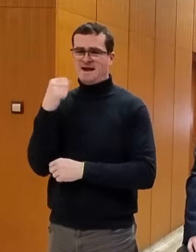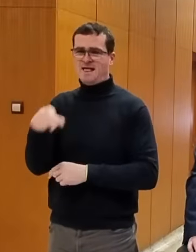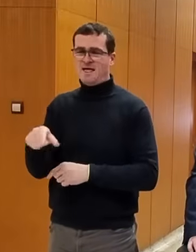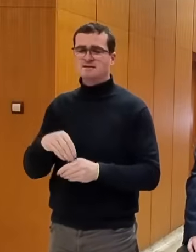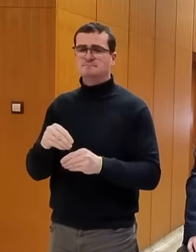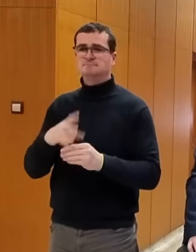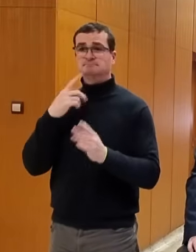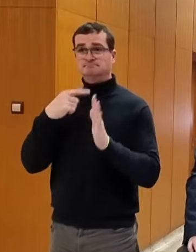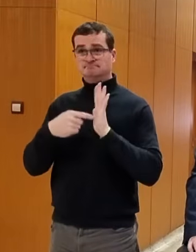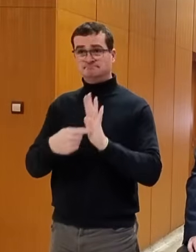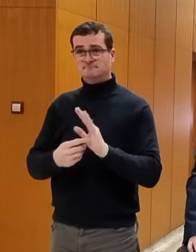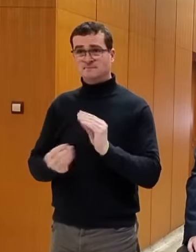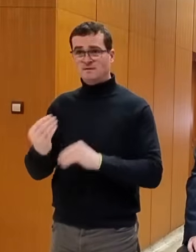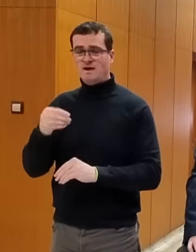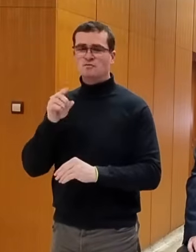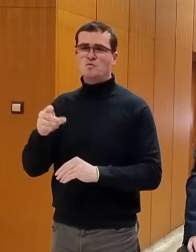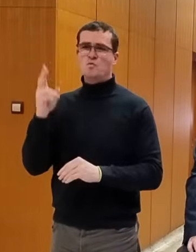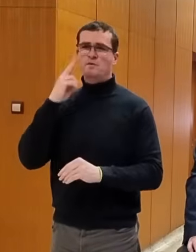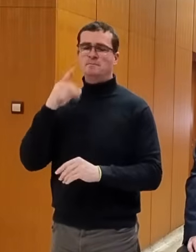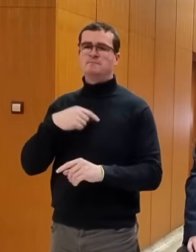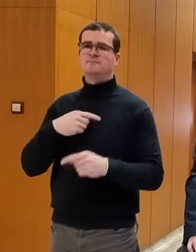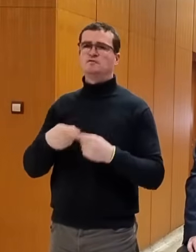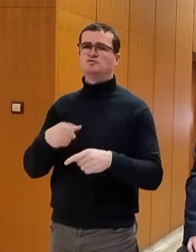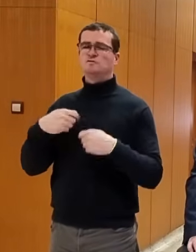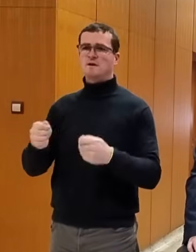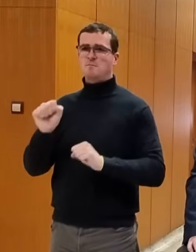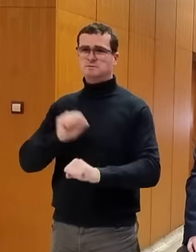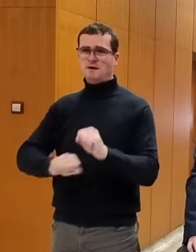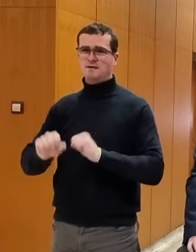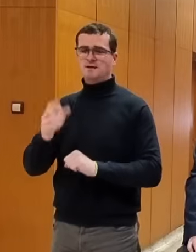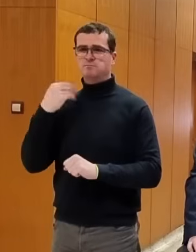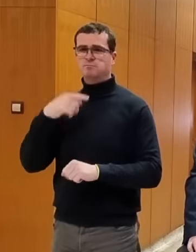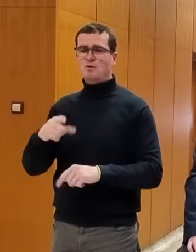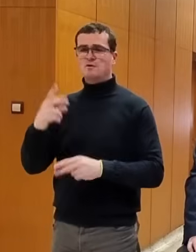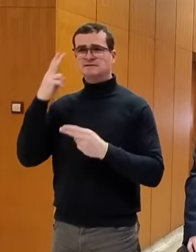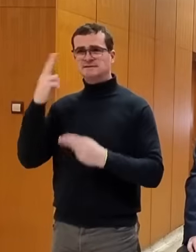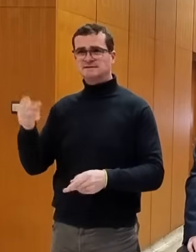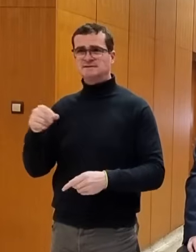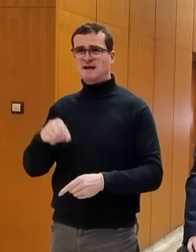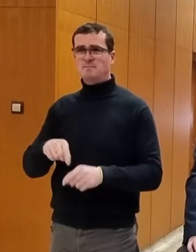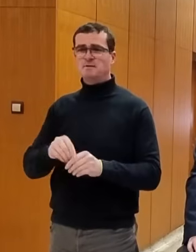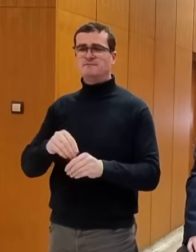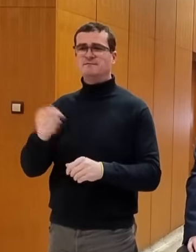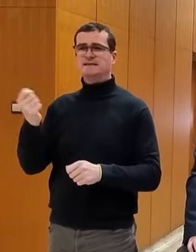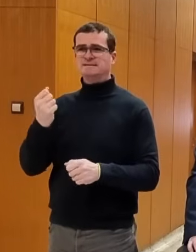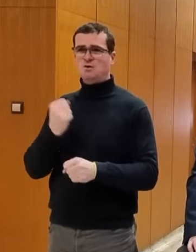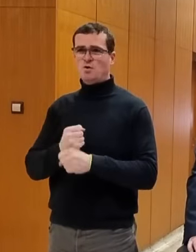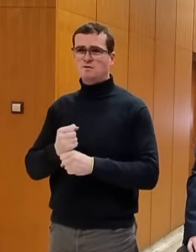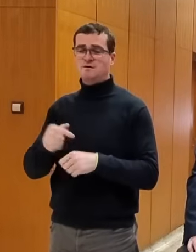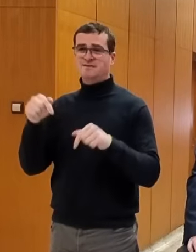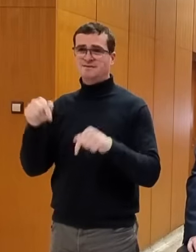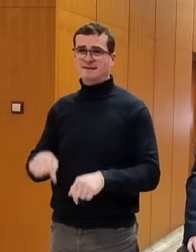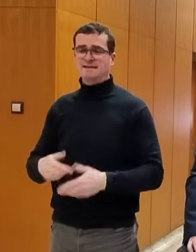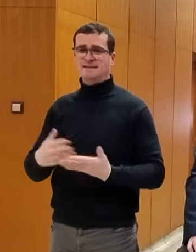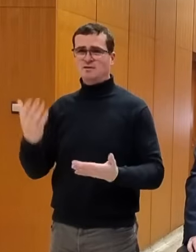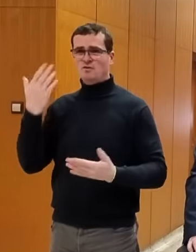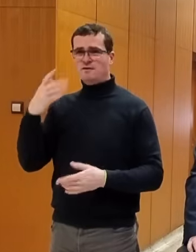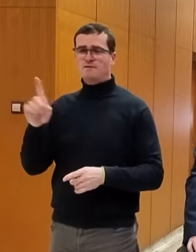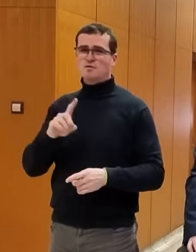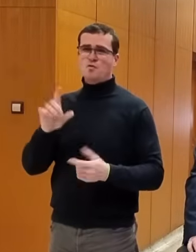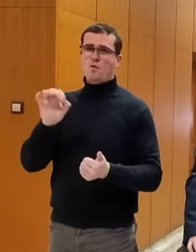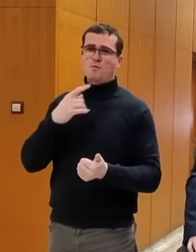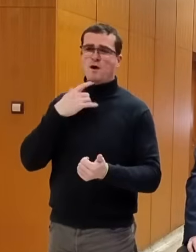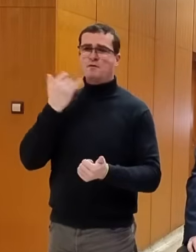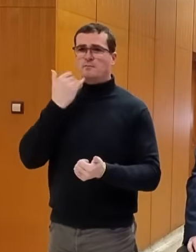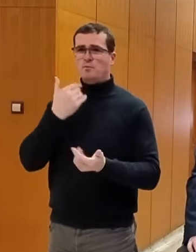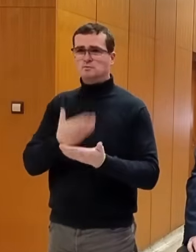Aby sa stransparentili na jednej strane, to znamená, aby sa bolo voči nim možné brániť, aby boli známe v tom trestnom konaní, lebo dnes nikto nevie, kto komu akú